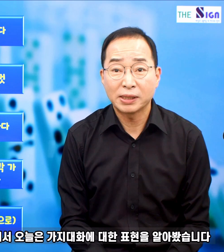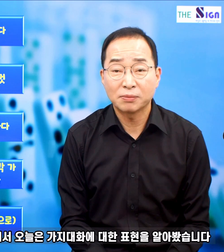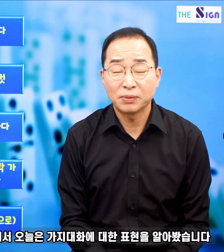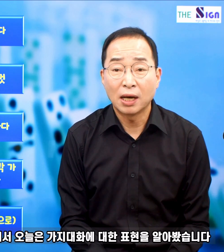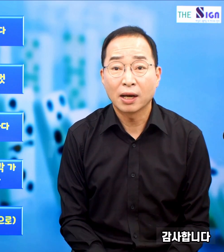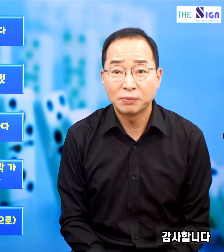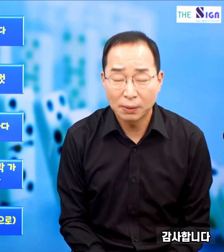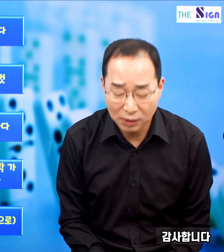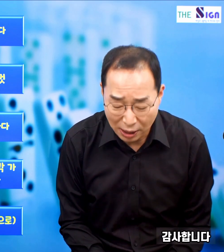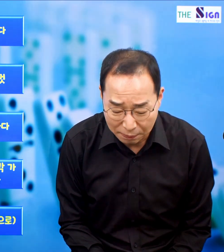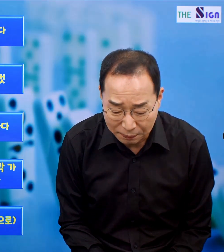알아봤습니다. 감사합니다.